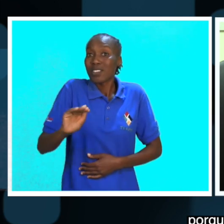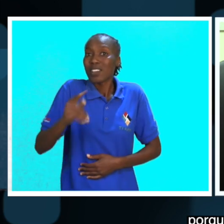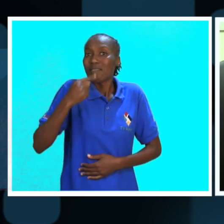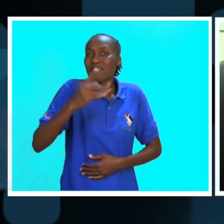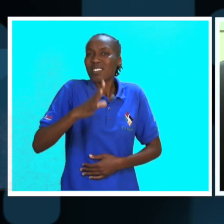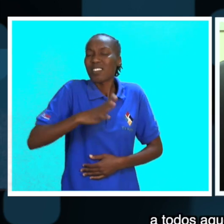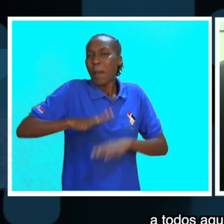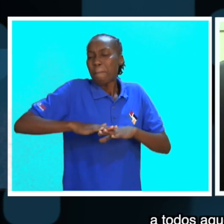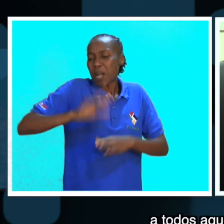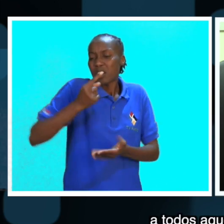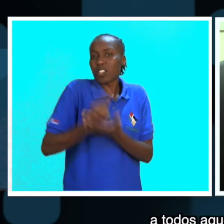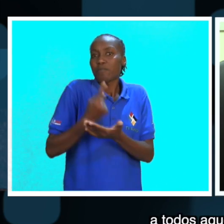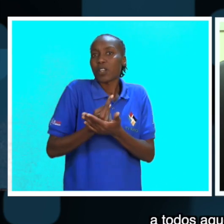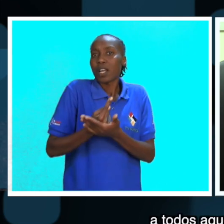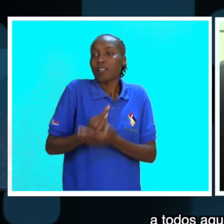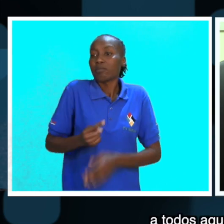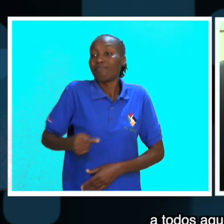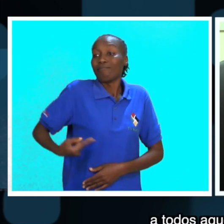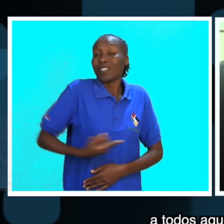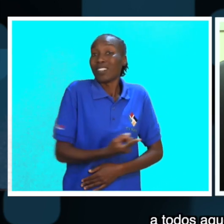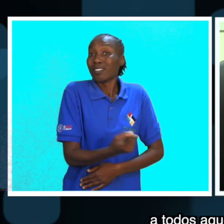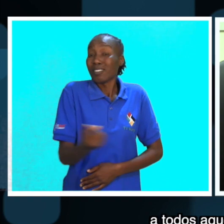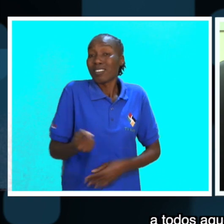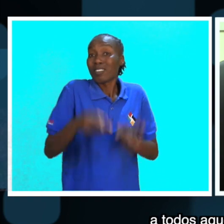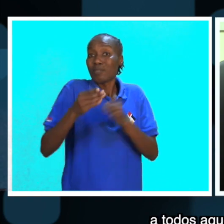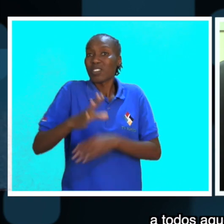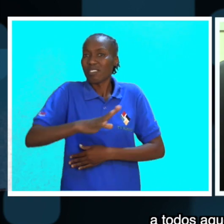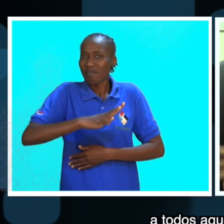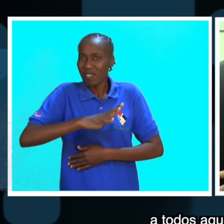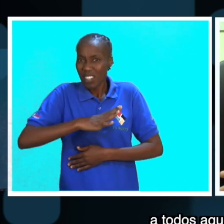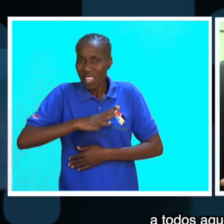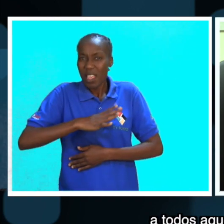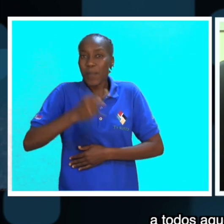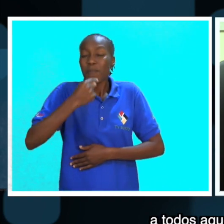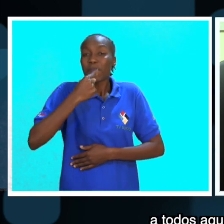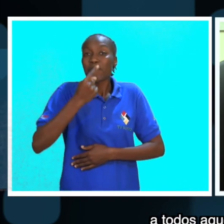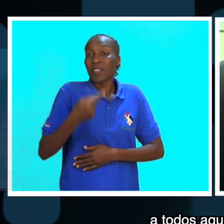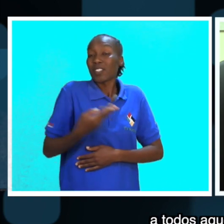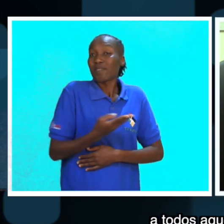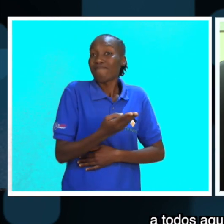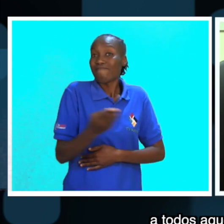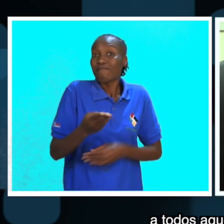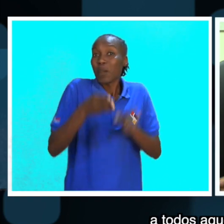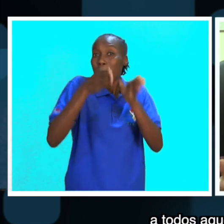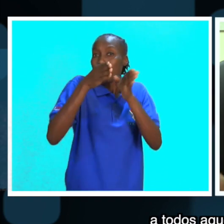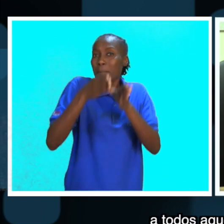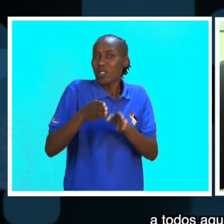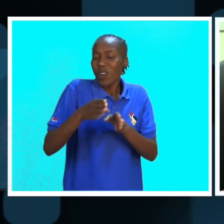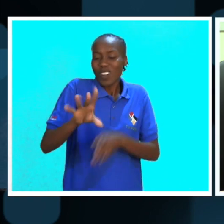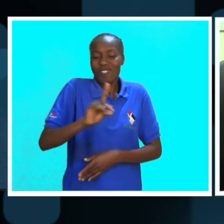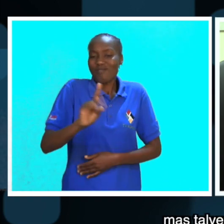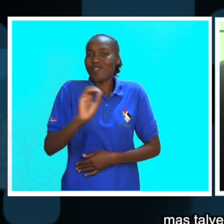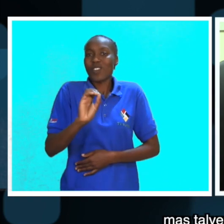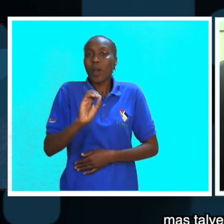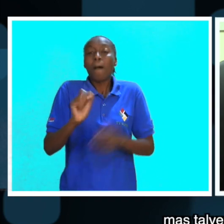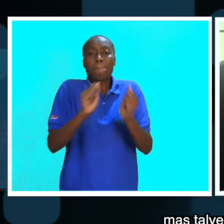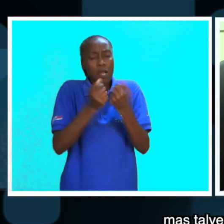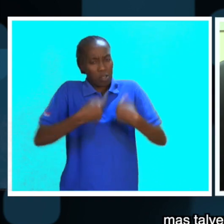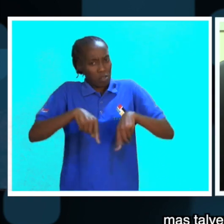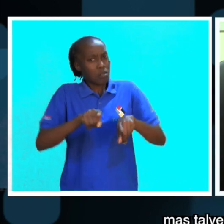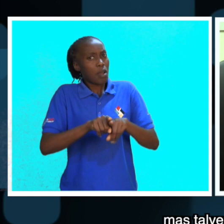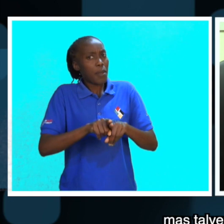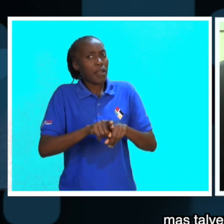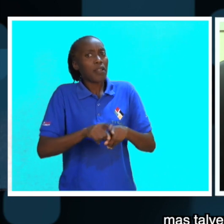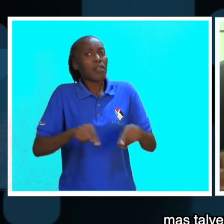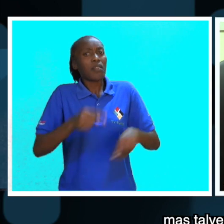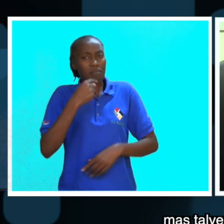sempre muito mais valor a todos aqueles que têm, que são considerados pessoas que não têm deficiências. Mas talvez nós